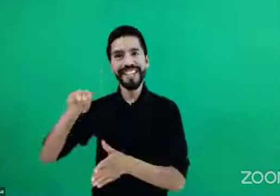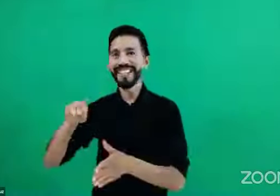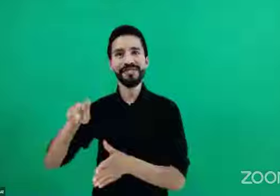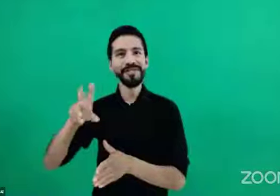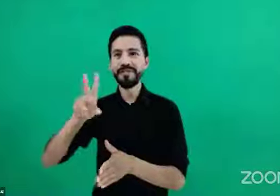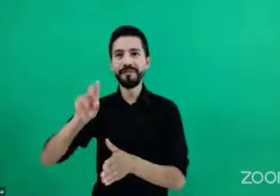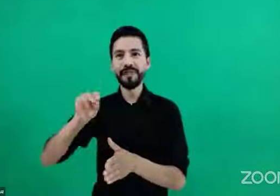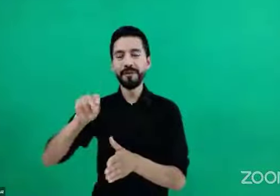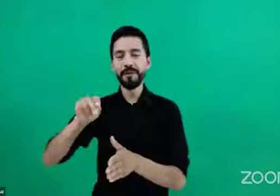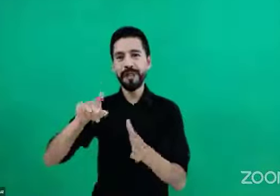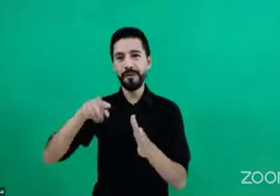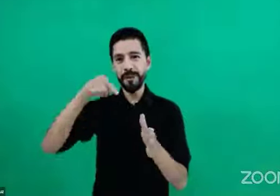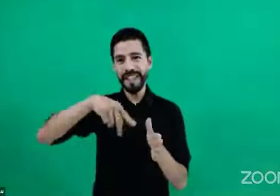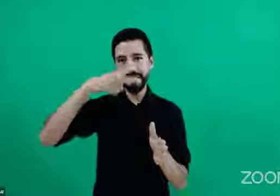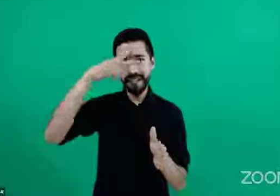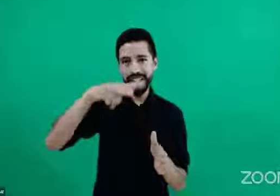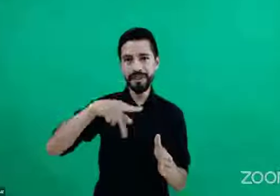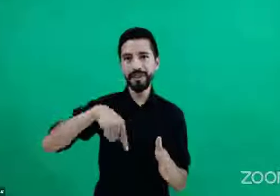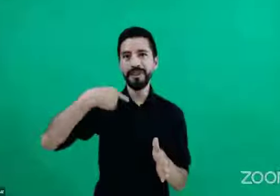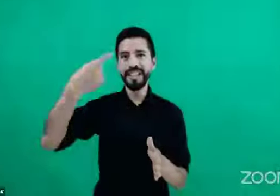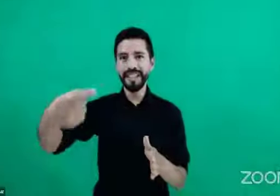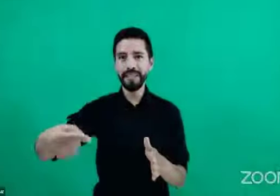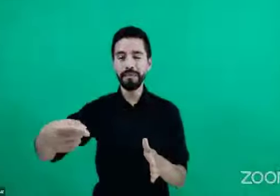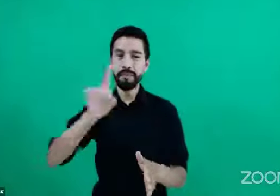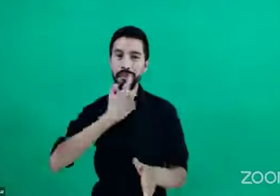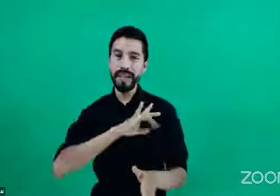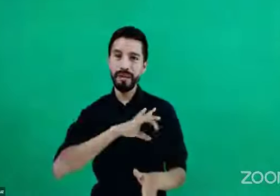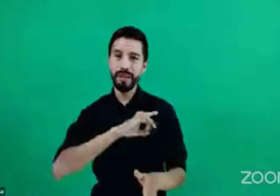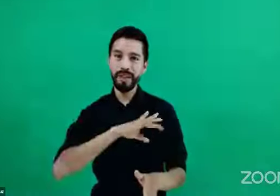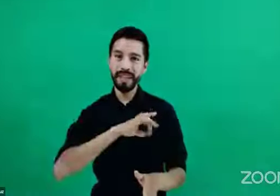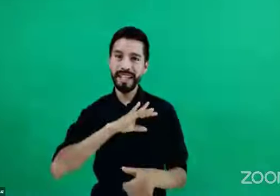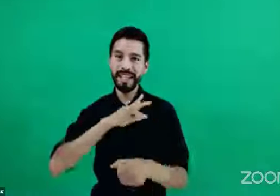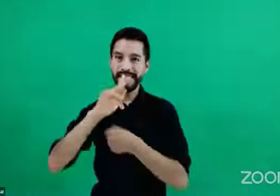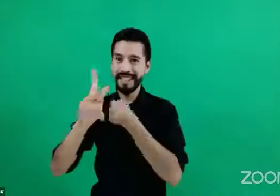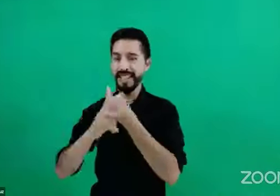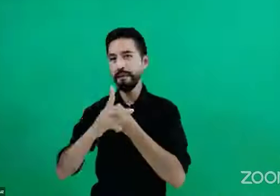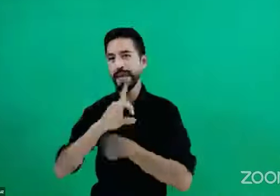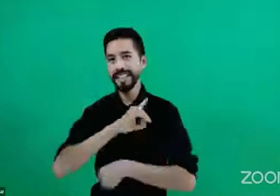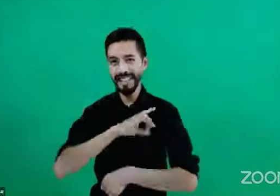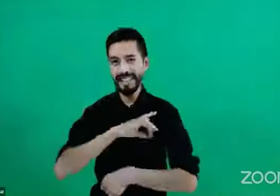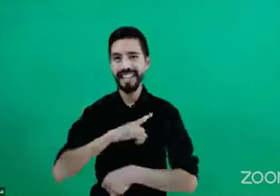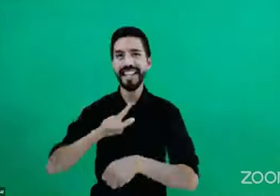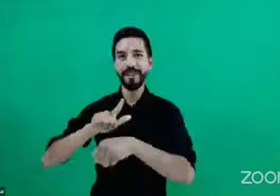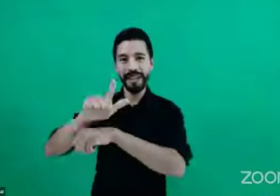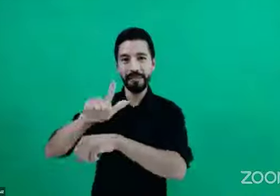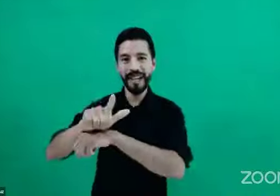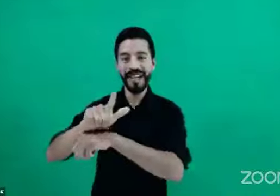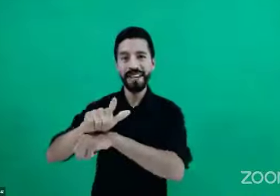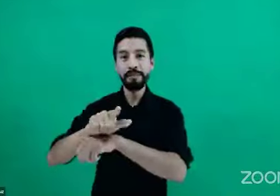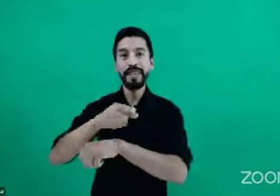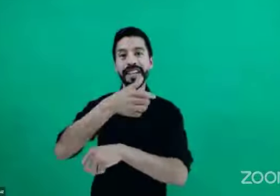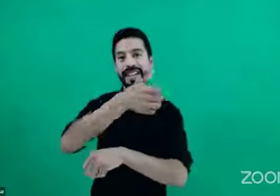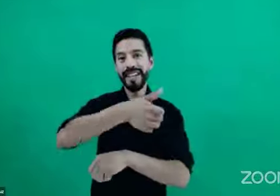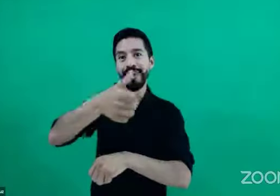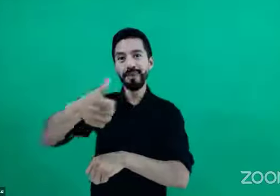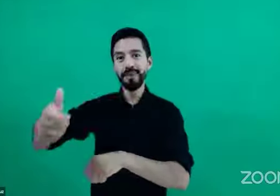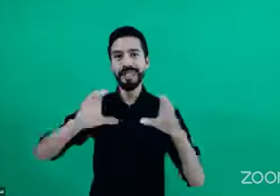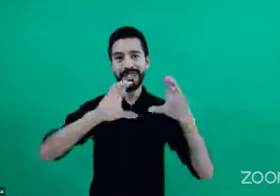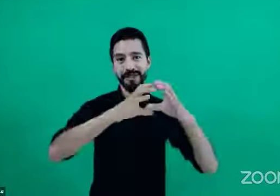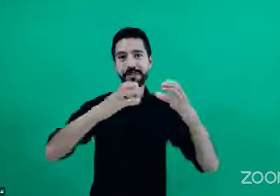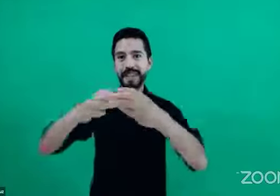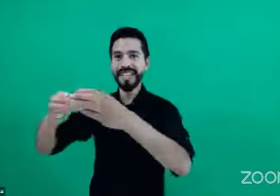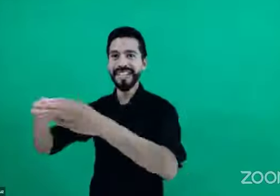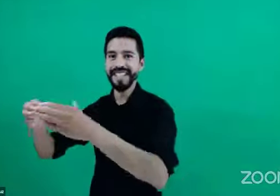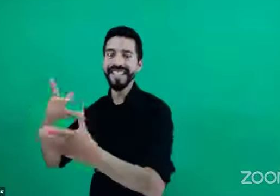de señas no es lo mismo, por ejemplo, aquí en México y, por ejemplo, en el país de Chile, en Guatemala. Cada uno